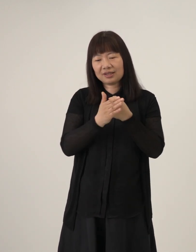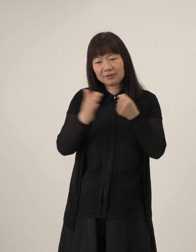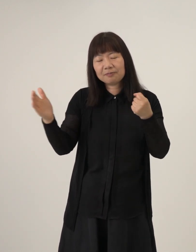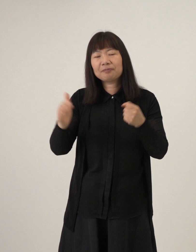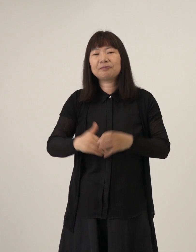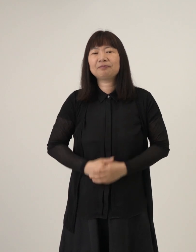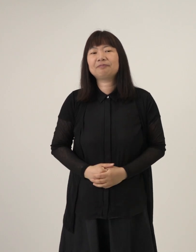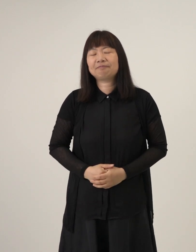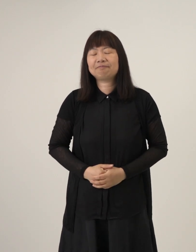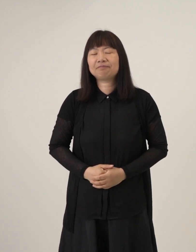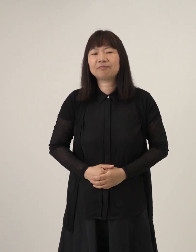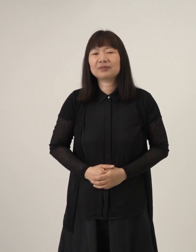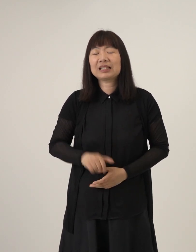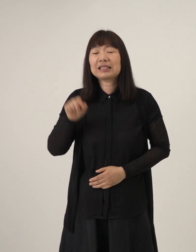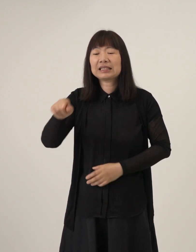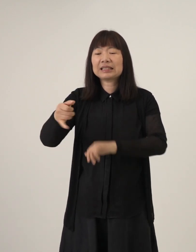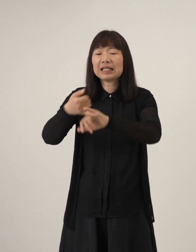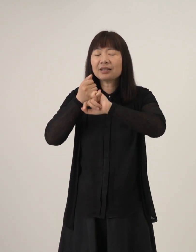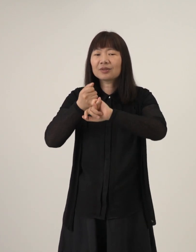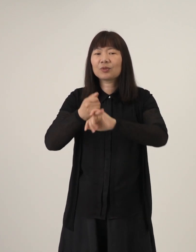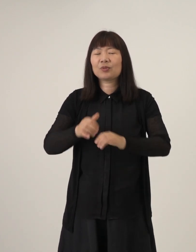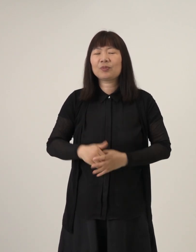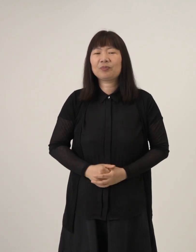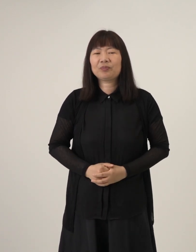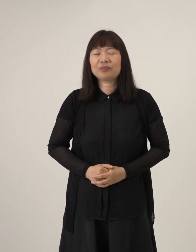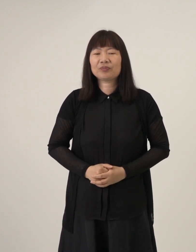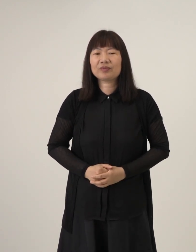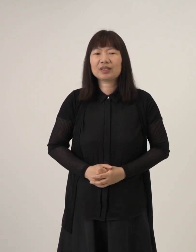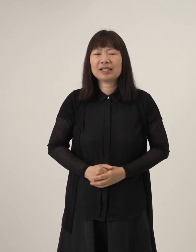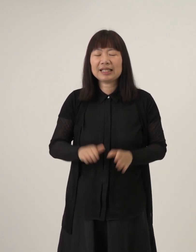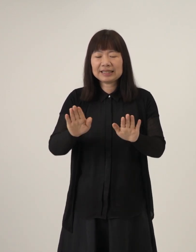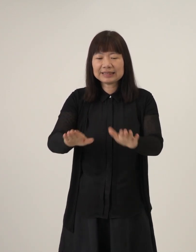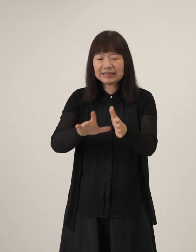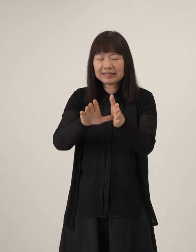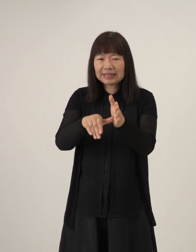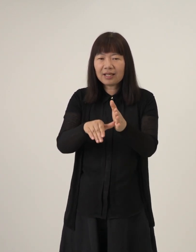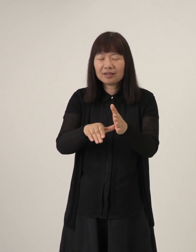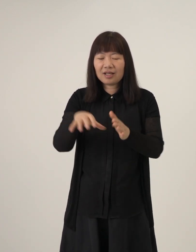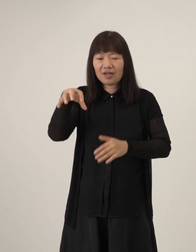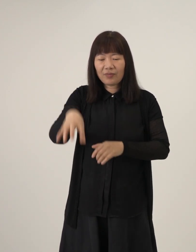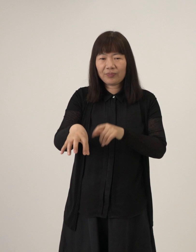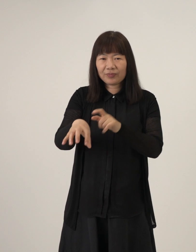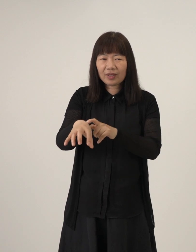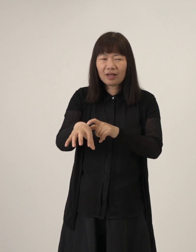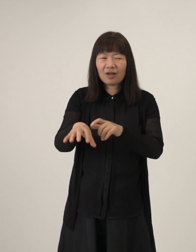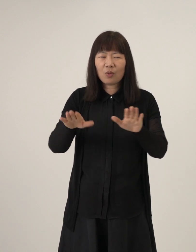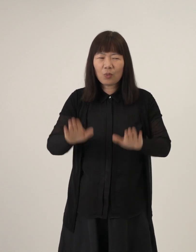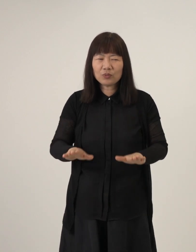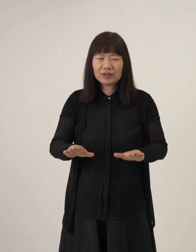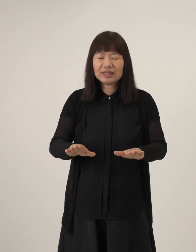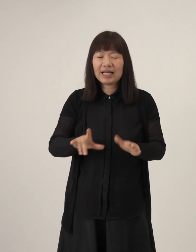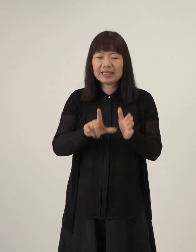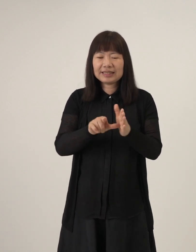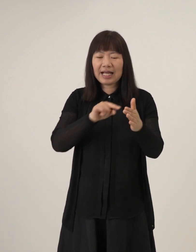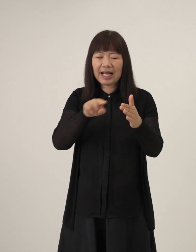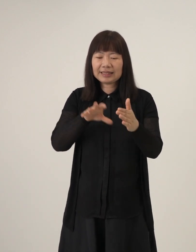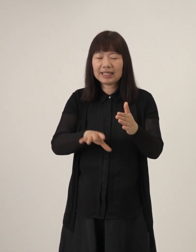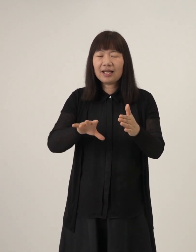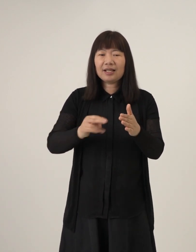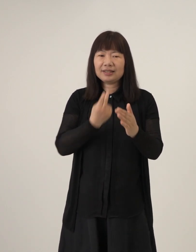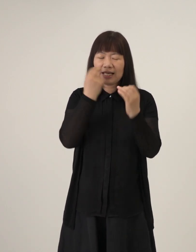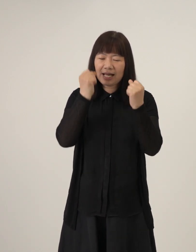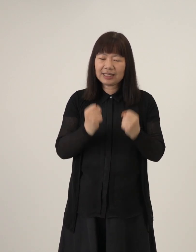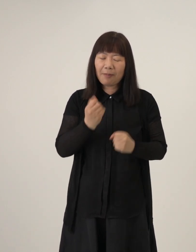때문입니다. 그 약속은 이 시대를 현장에서 오늘이라는 시간 속에 살아내야